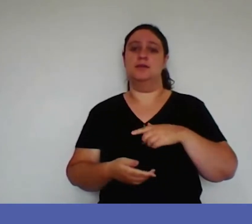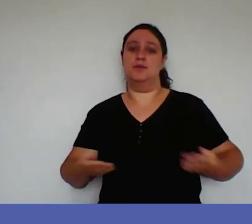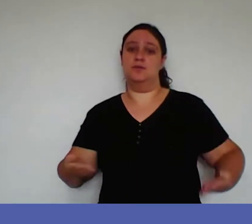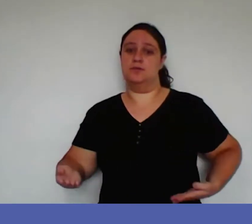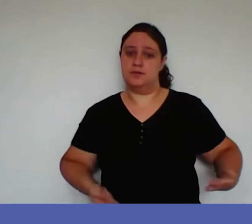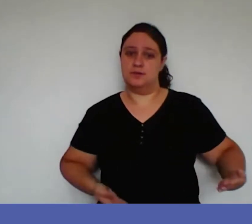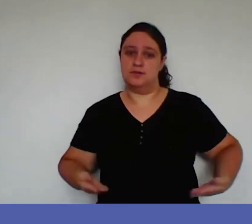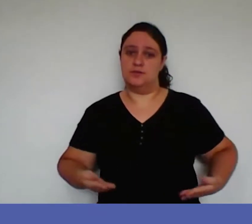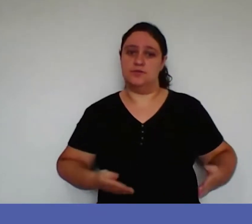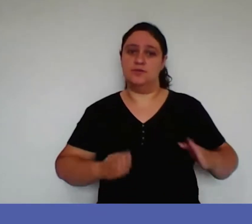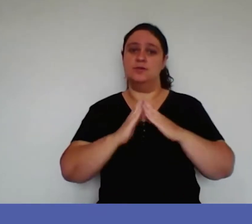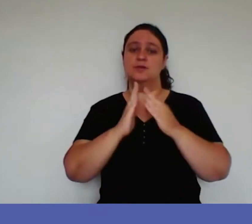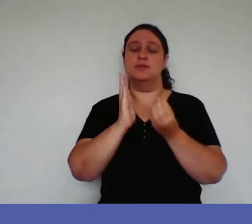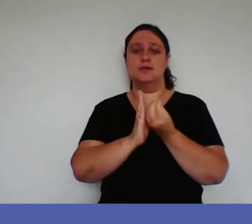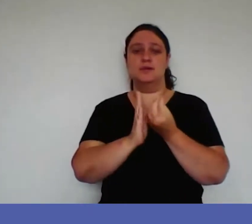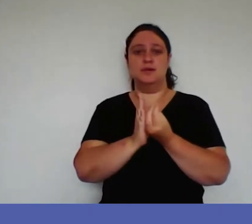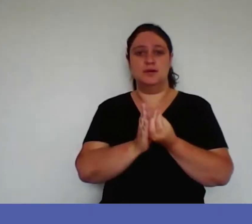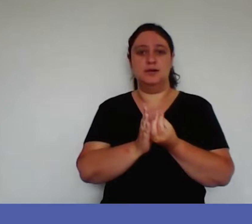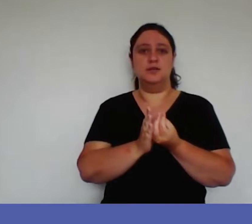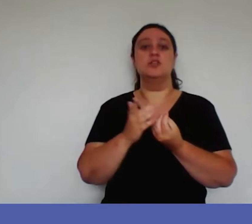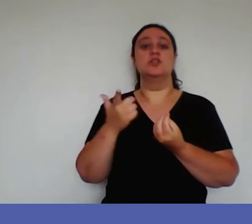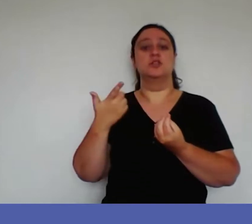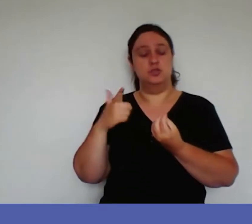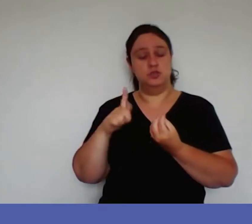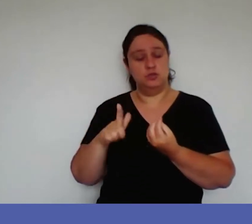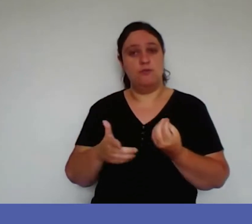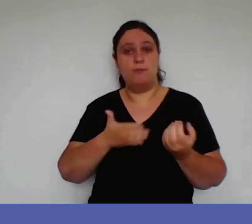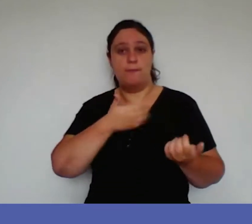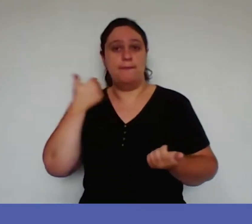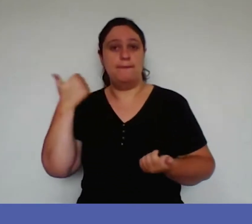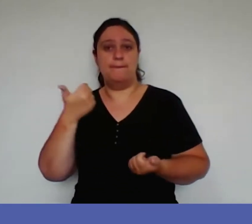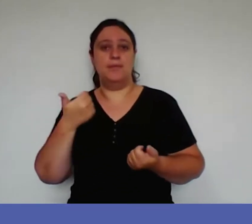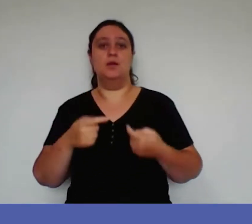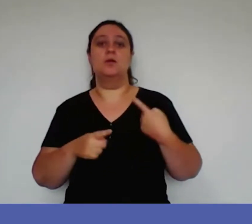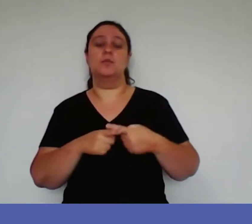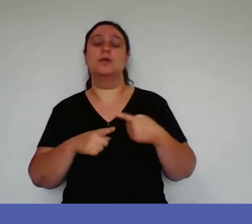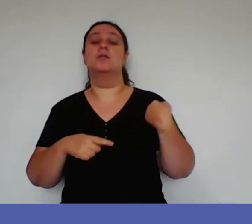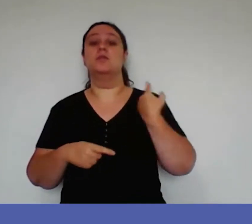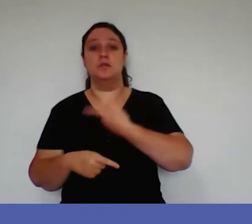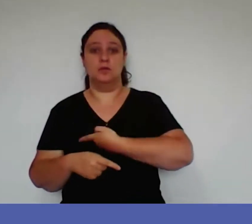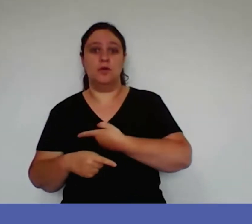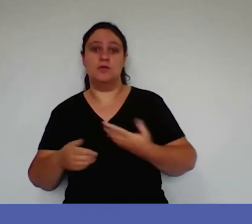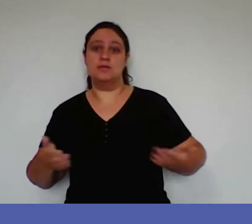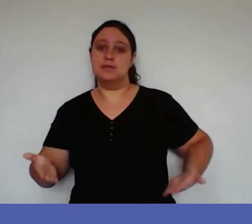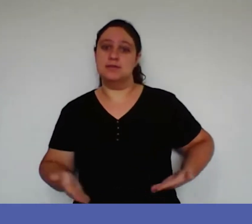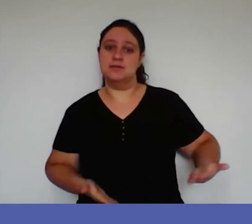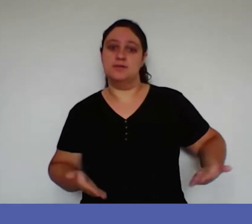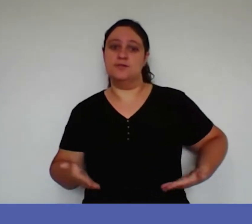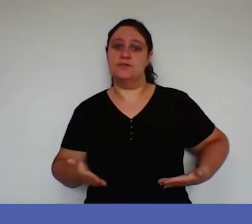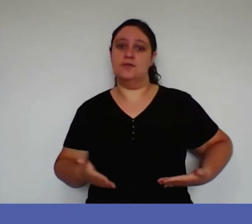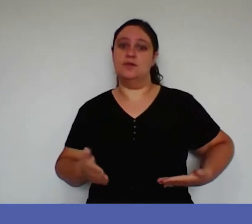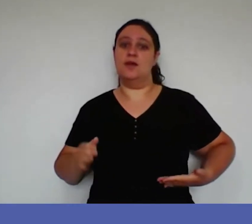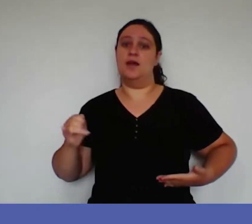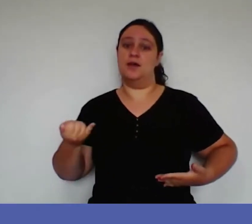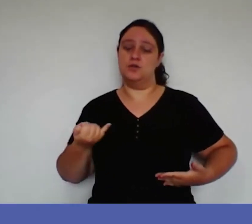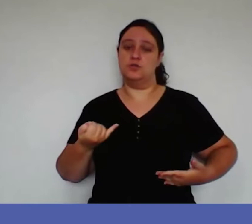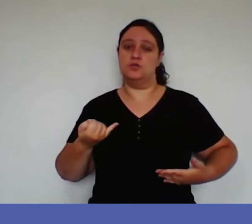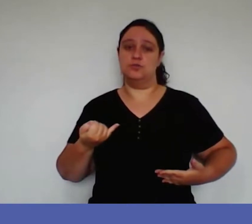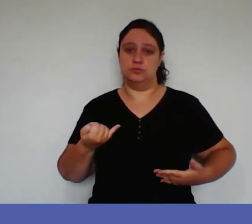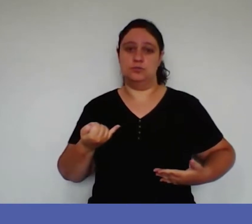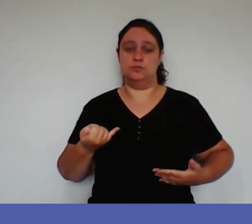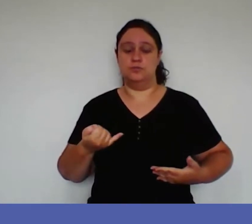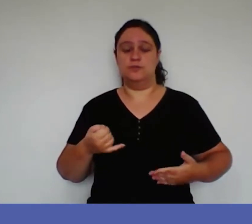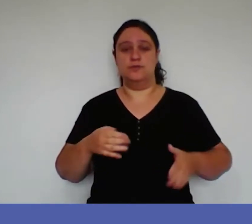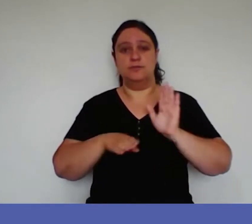ao servir na igreja, nós temos a oportunidade de nos edificar juntos um ao outro, não é? Nós éramos